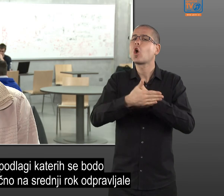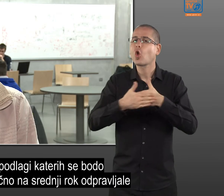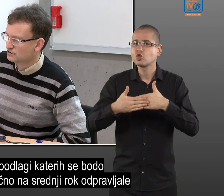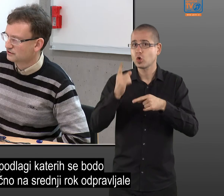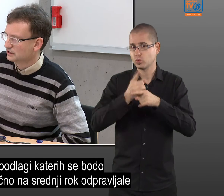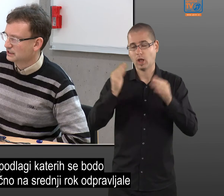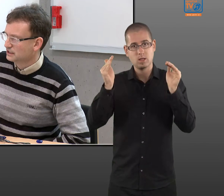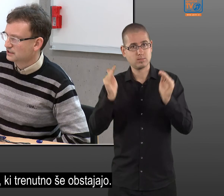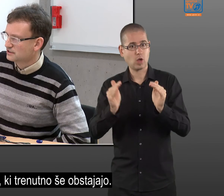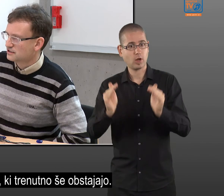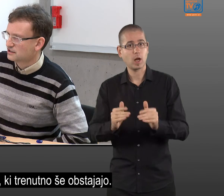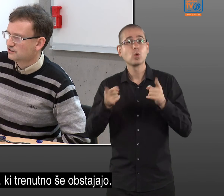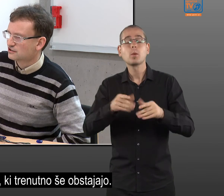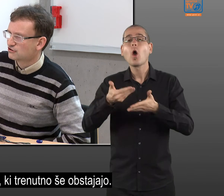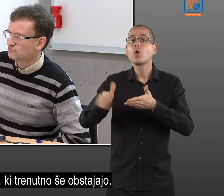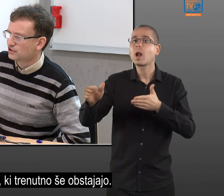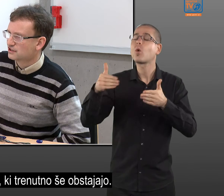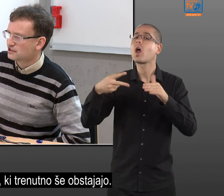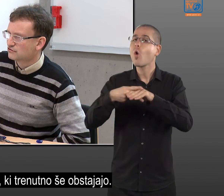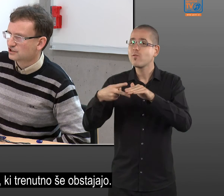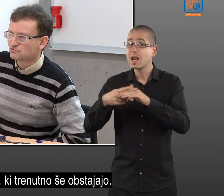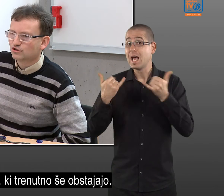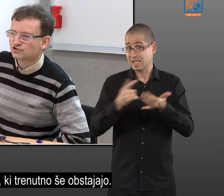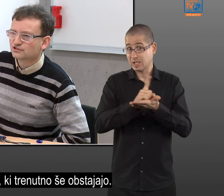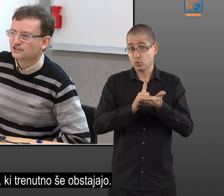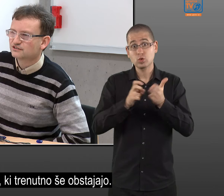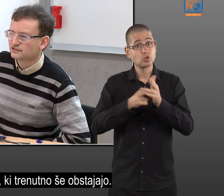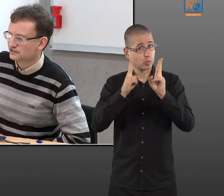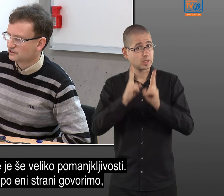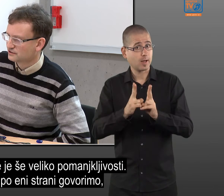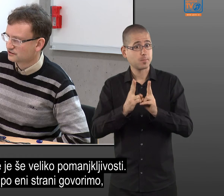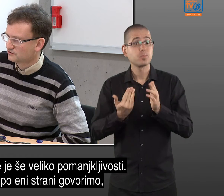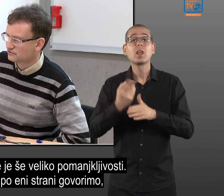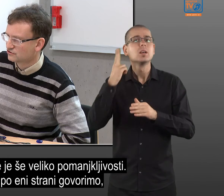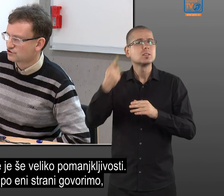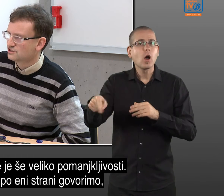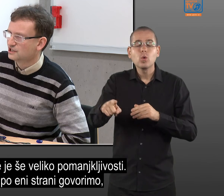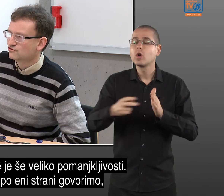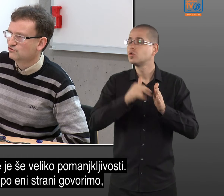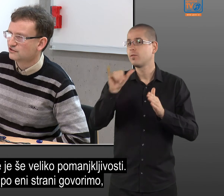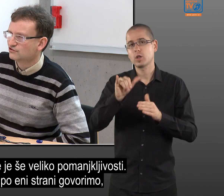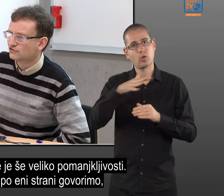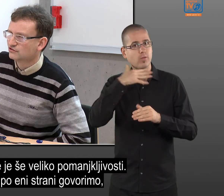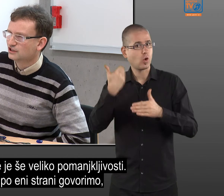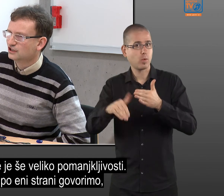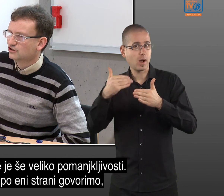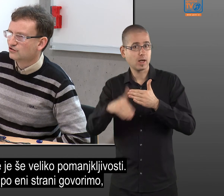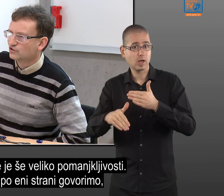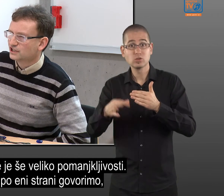tudi zmanjševali oziroma odpravljali ovire, ki trenutno še obstajajo. Za gluhe še vedno je veliko pomanjkljivosti. Če po eni strani govorimo,